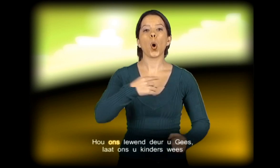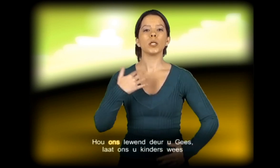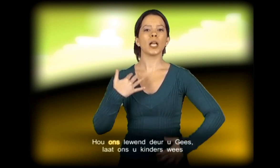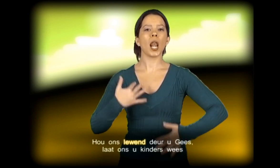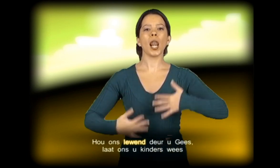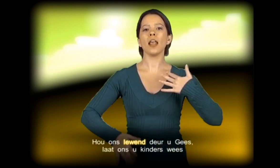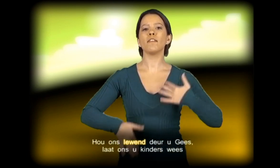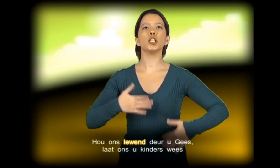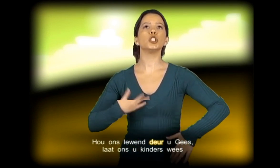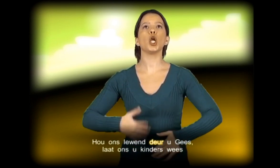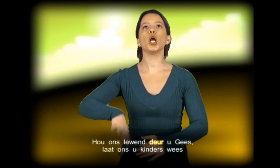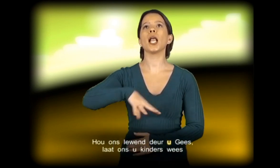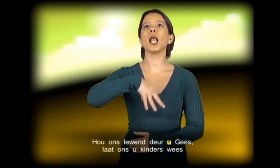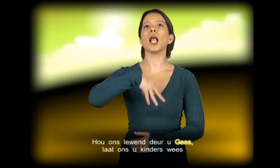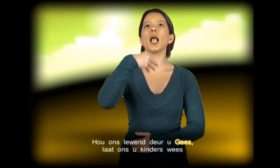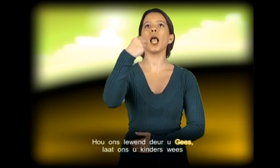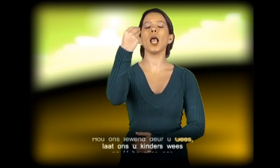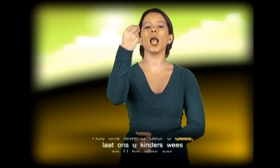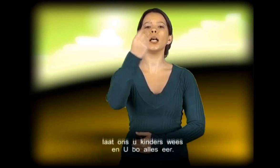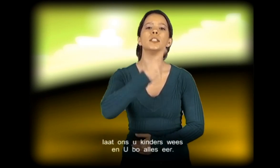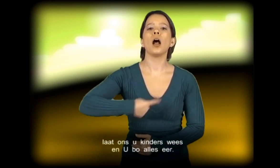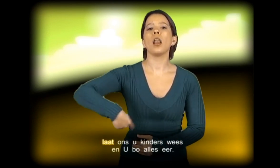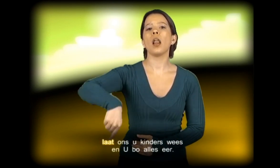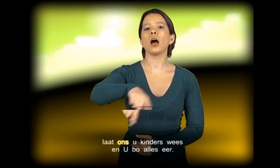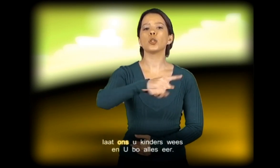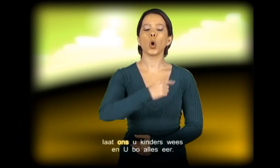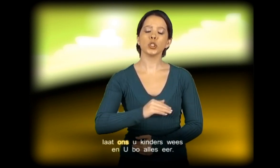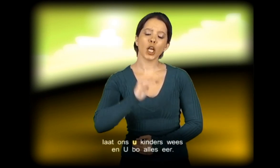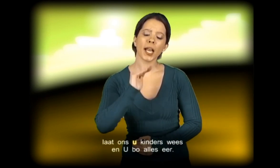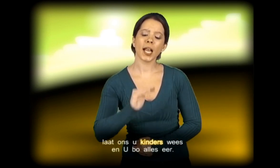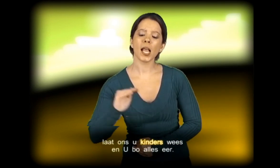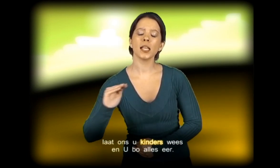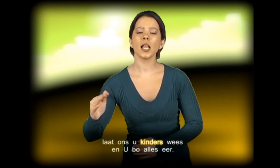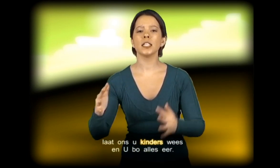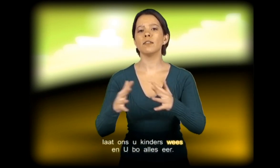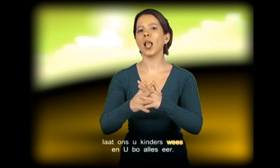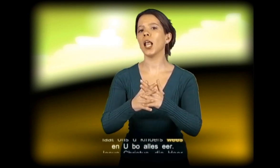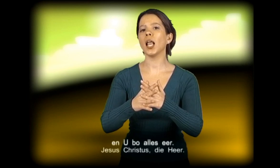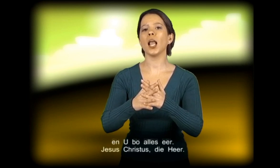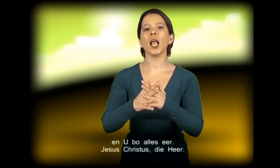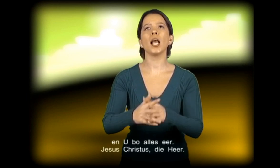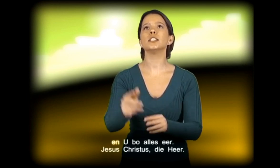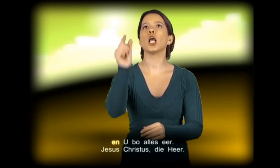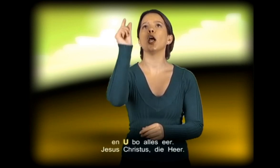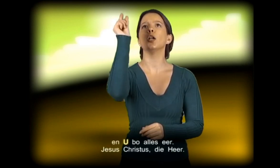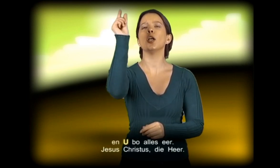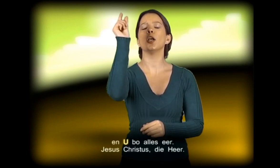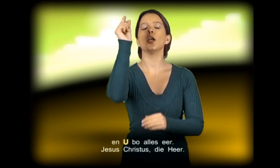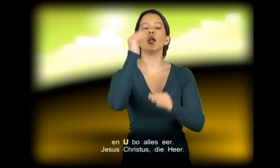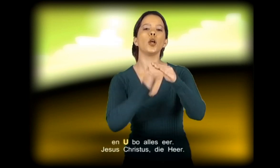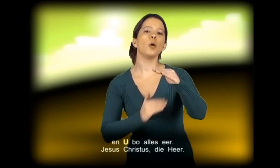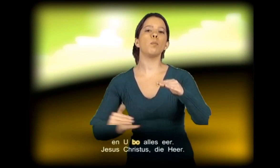Ons lewende Gees, laat ons sy kinders wees, en U